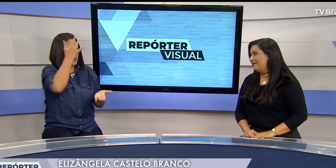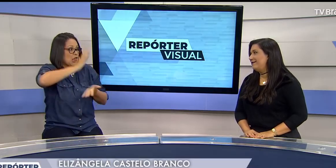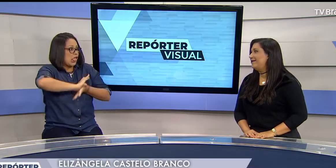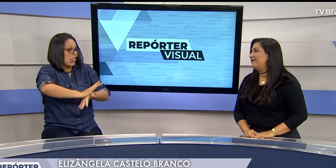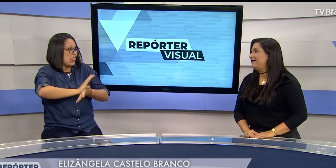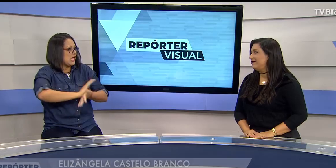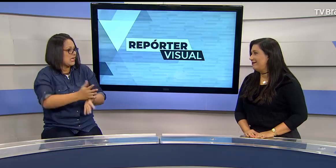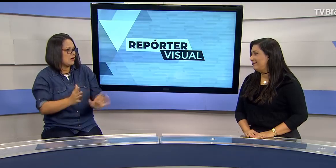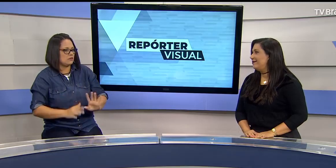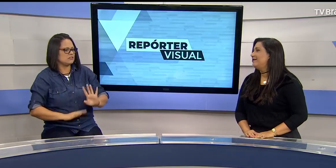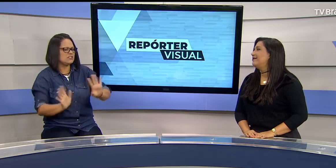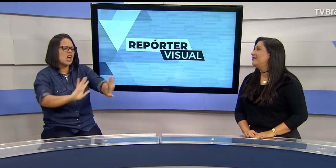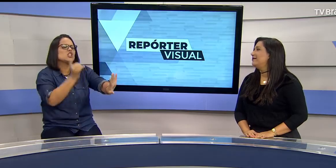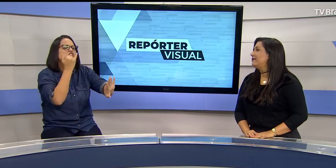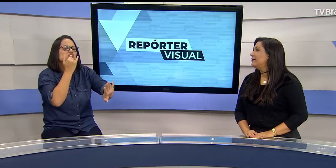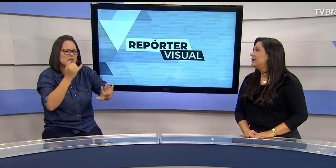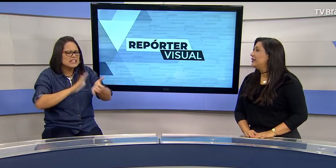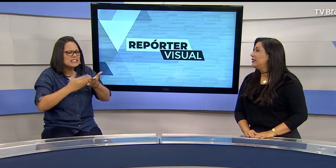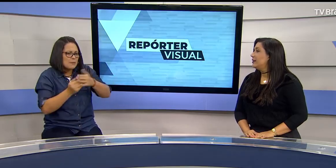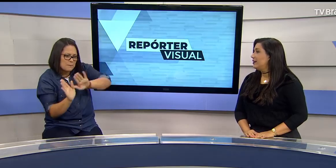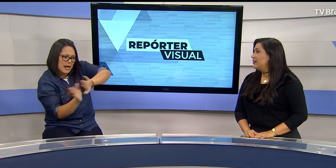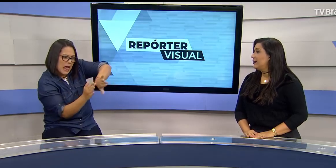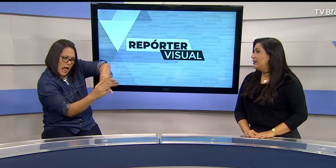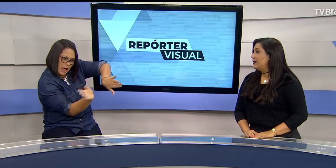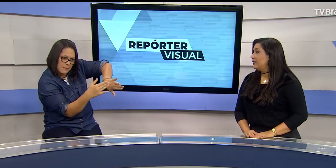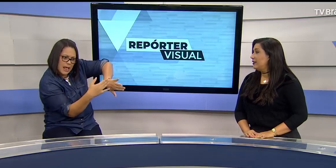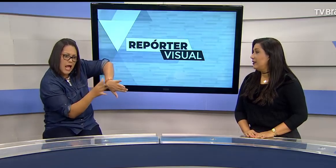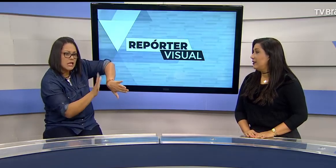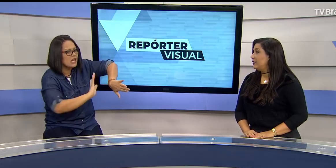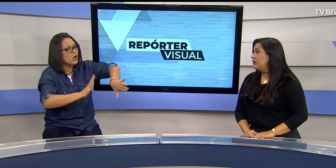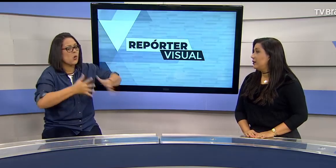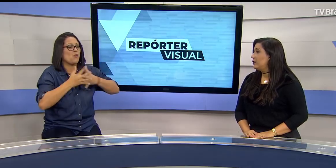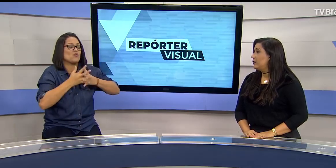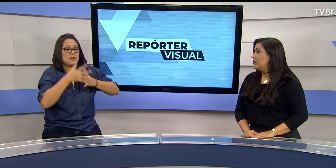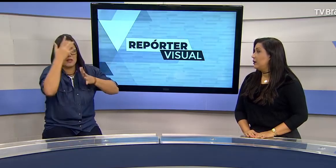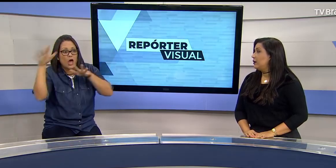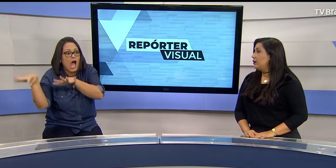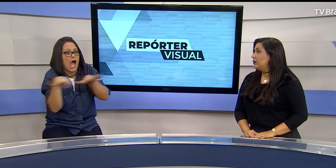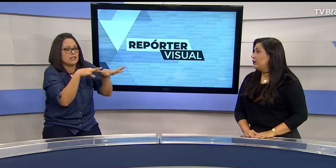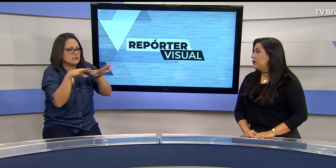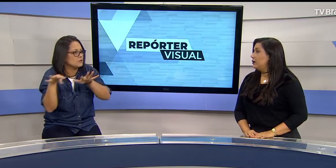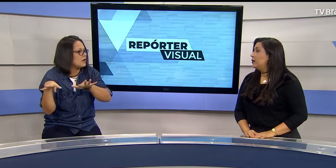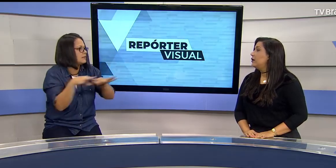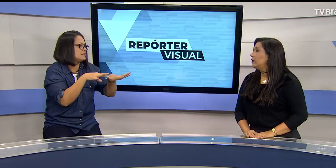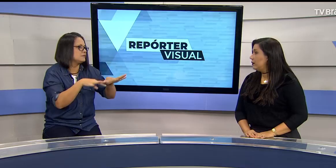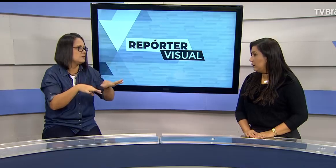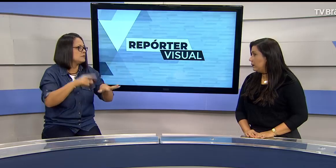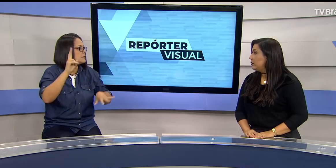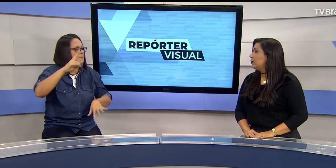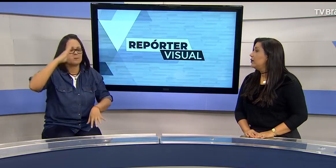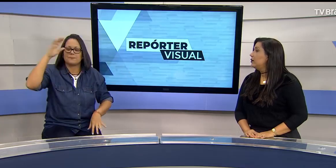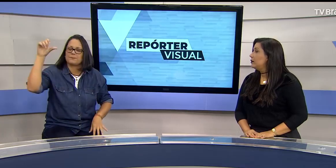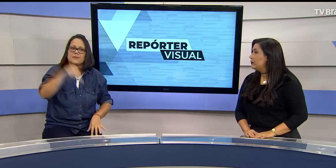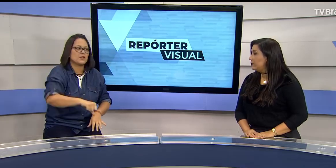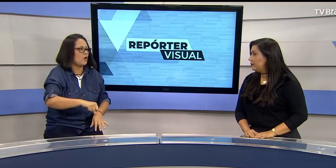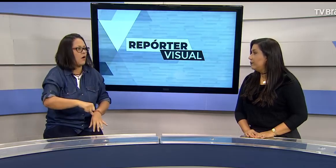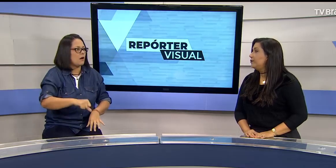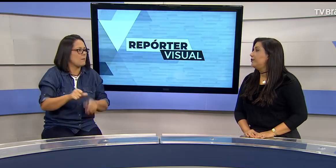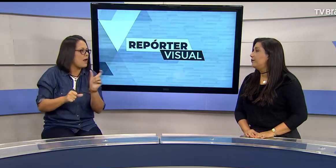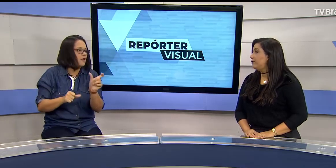profissional intérprete de Libras. Isso causa uma reação discriminatória. Qual intérprete nunca ouviu um "chega mais um pouquinho para o canto,